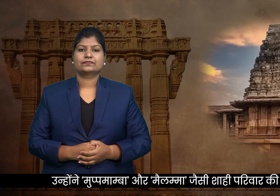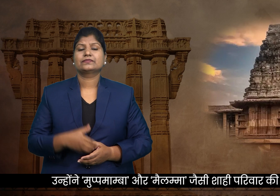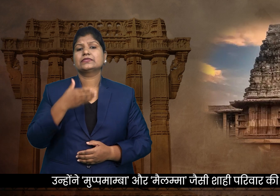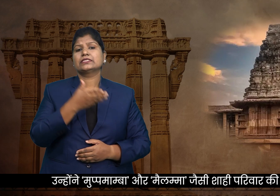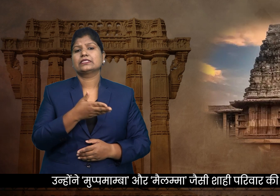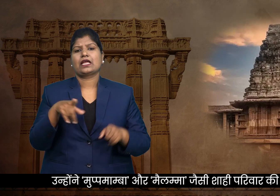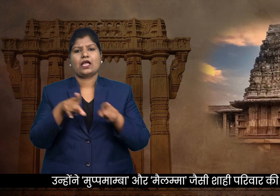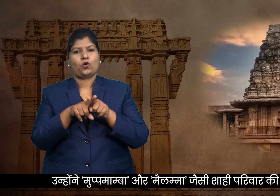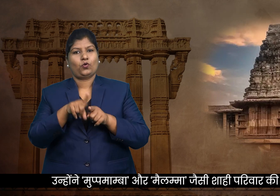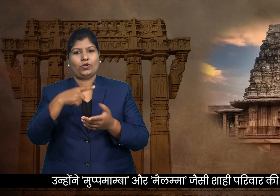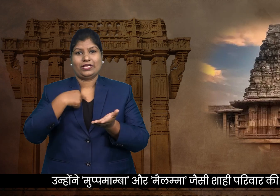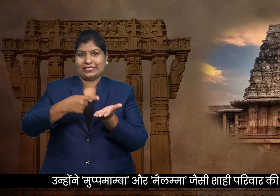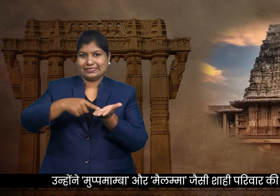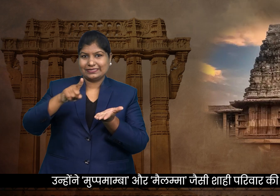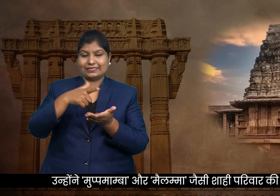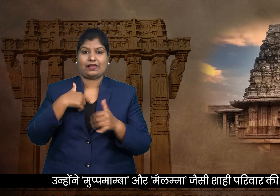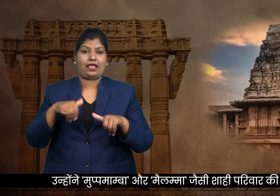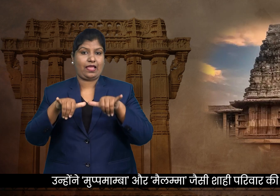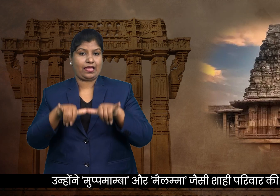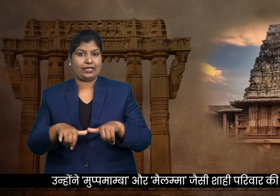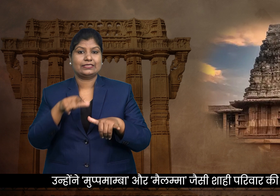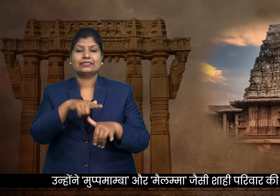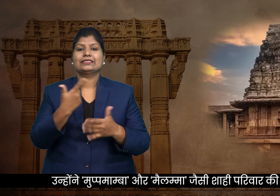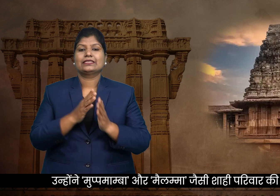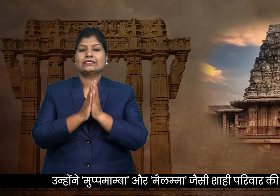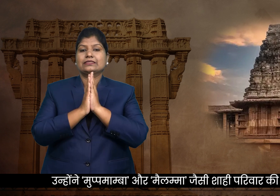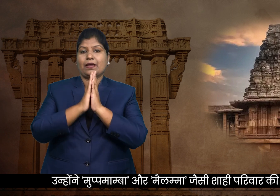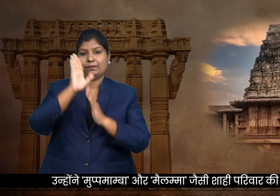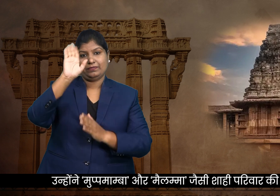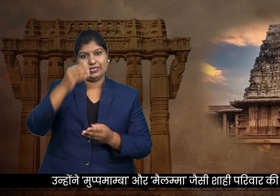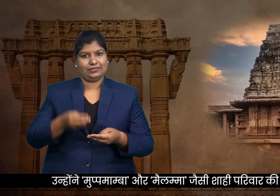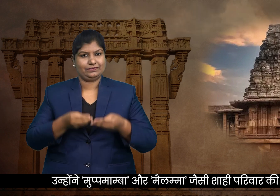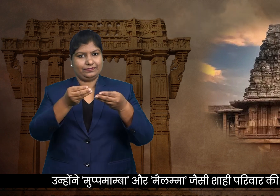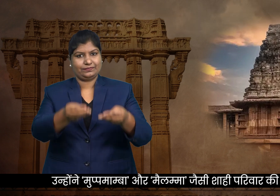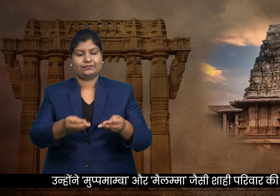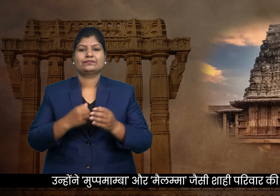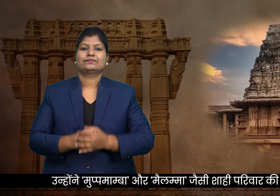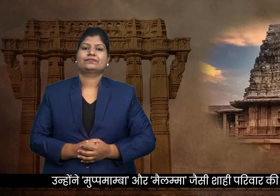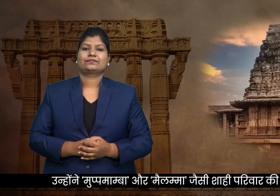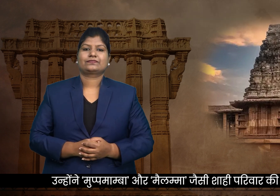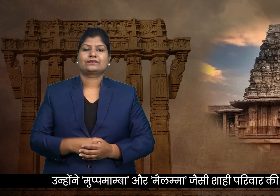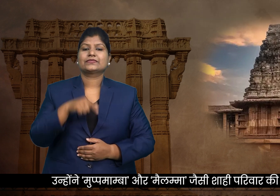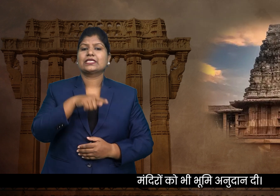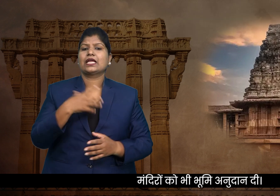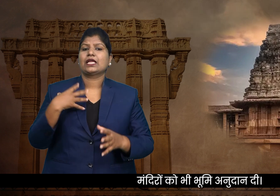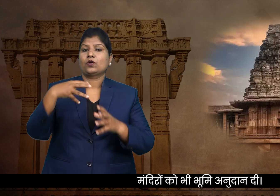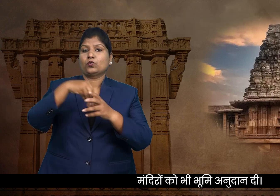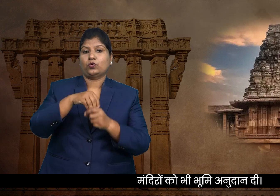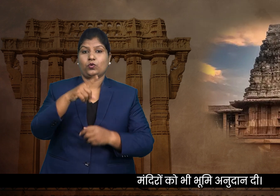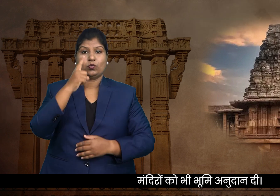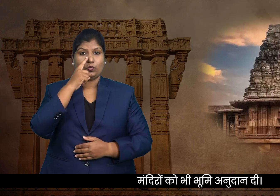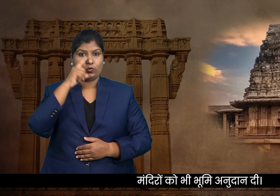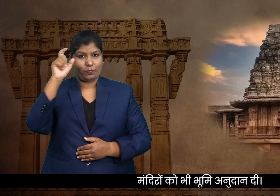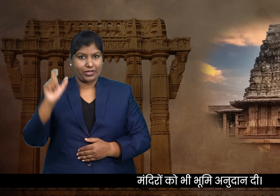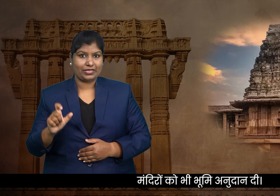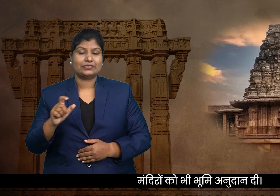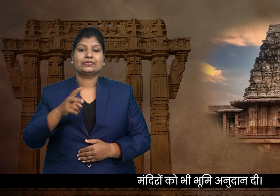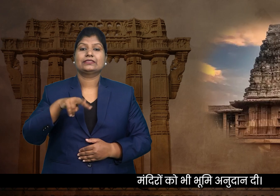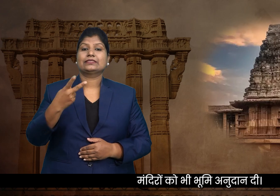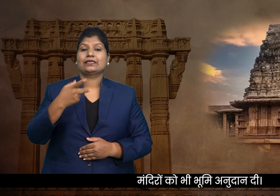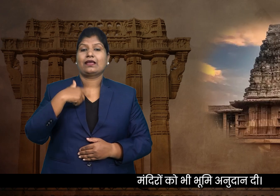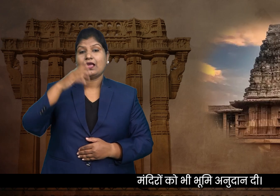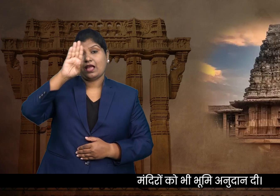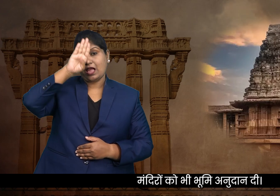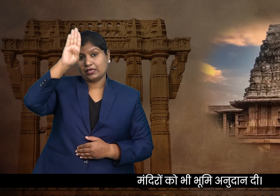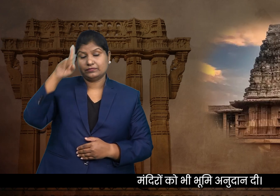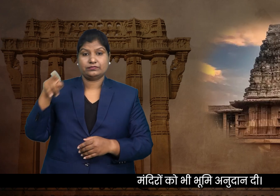उन्होंने मुप्पमांबा और मयिलम्मा जैसी शाही परिवार की महिलाओं सहित मंदिरों को भी भूमि अनुदान